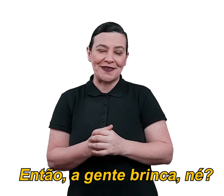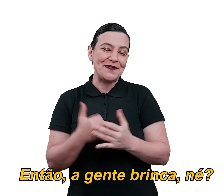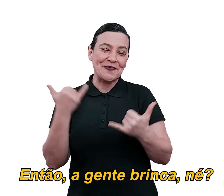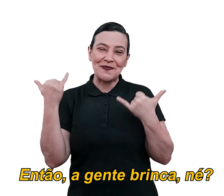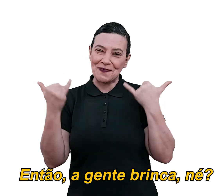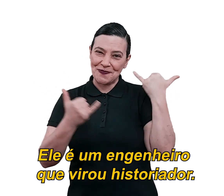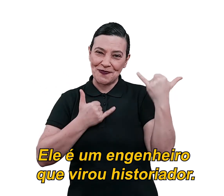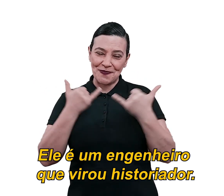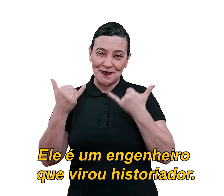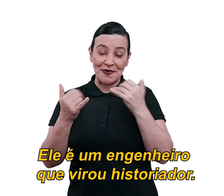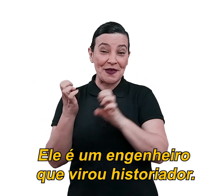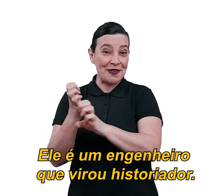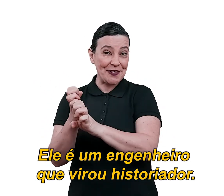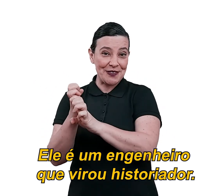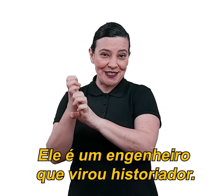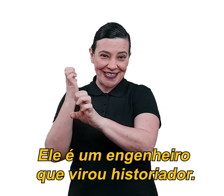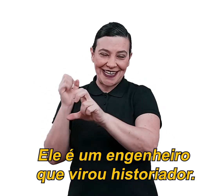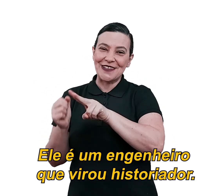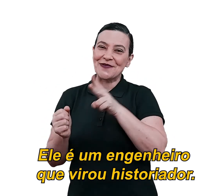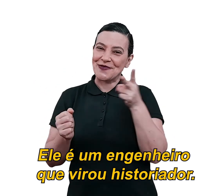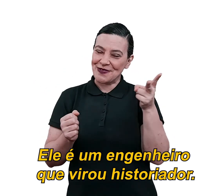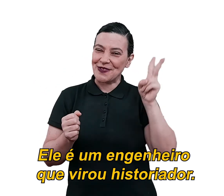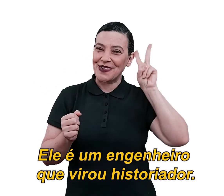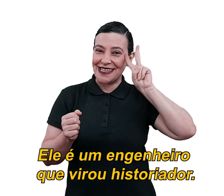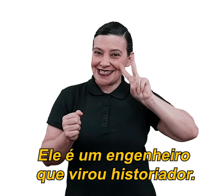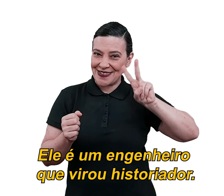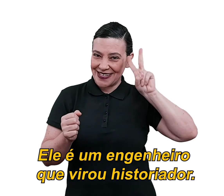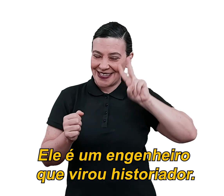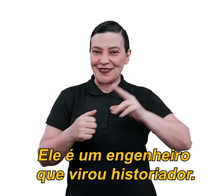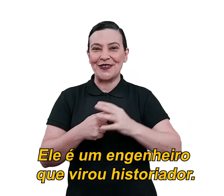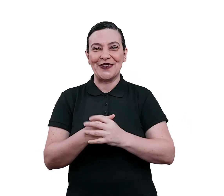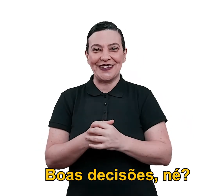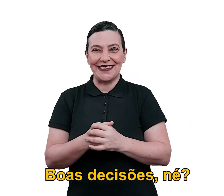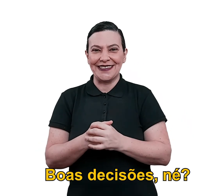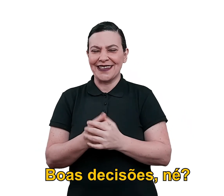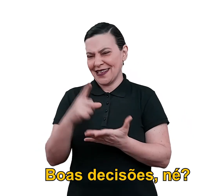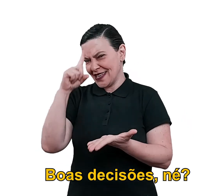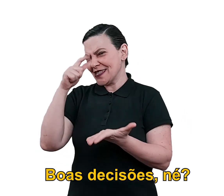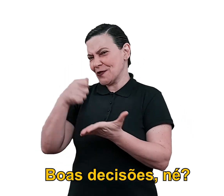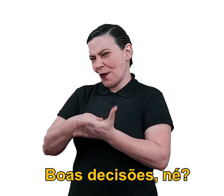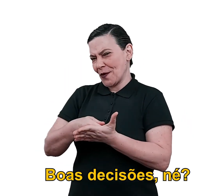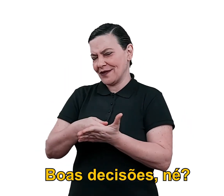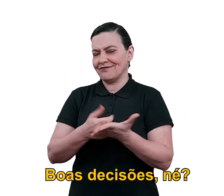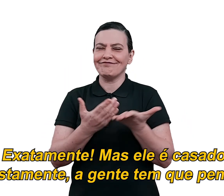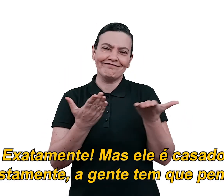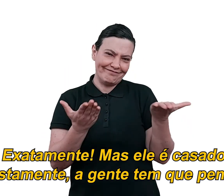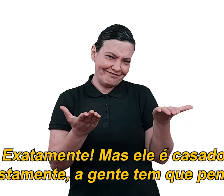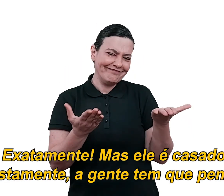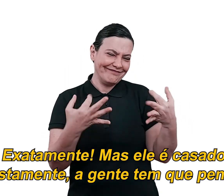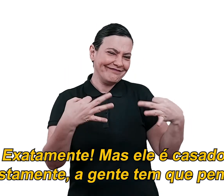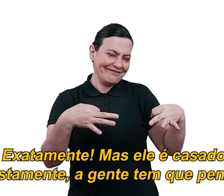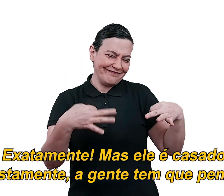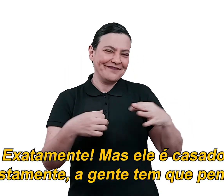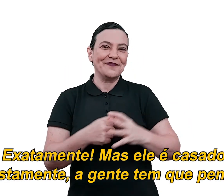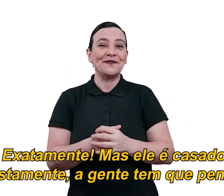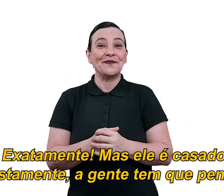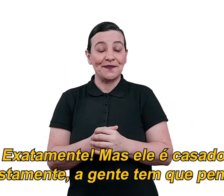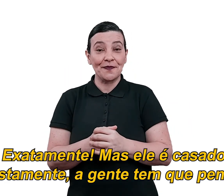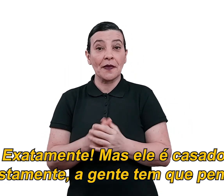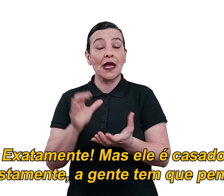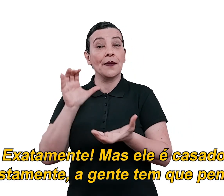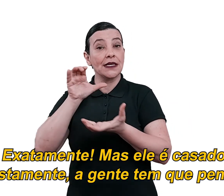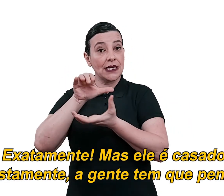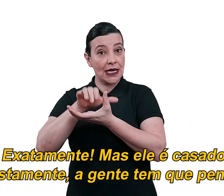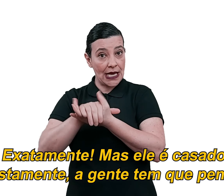gente brinca, né? Ele é um engenheiro que virou historiador, né? Ele tem... Boas decisões, né? Exatamente. Mas